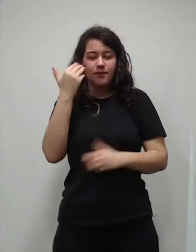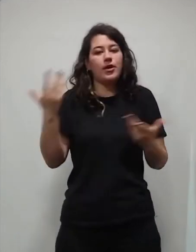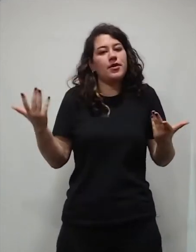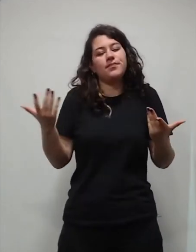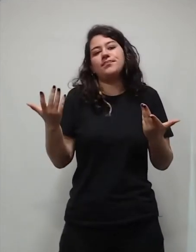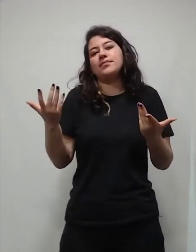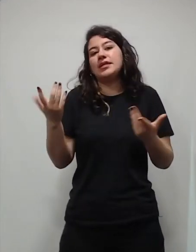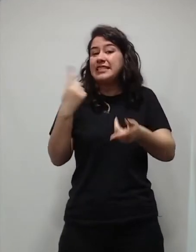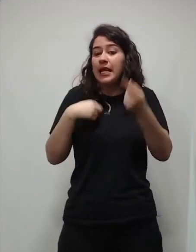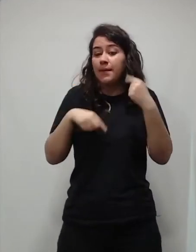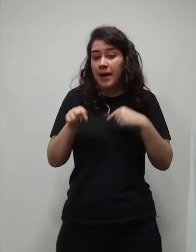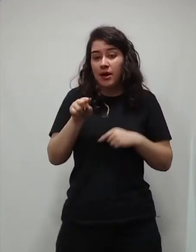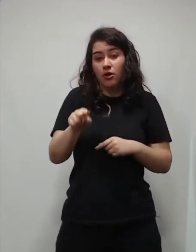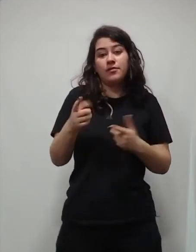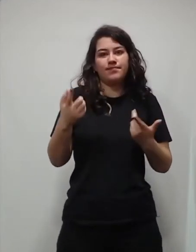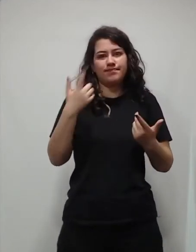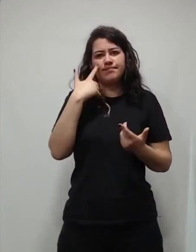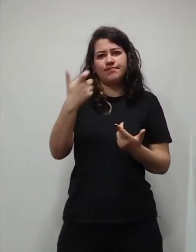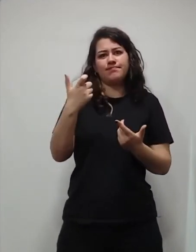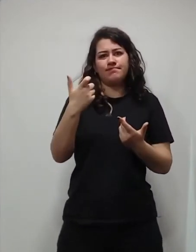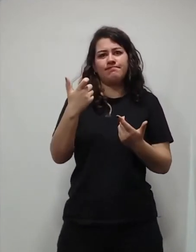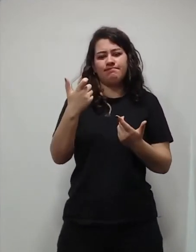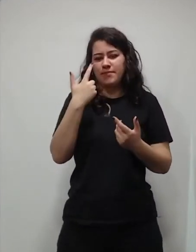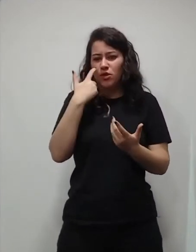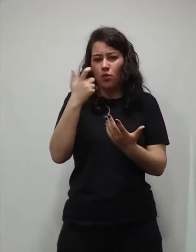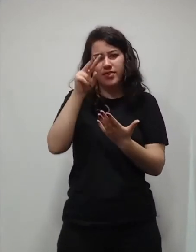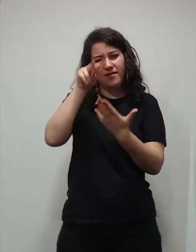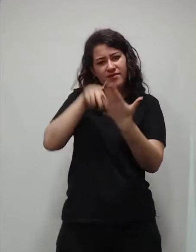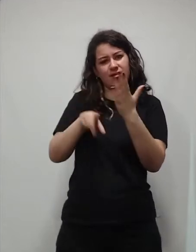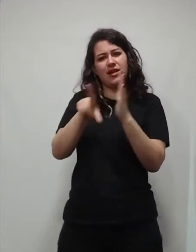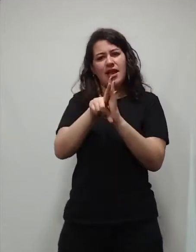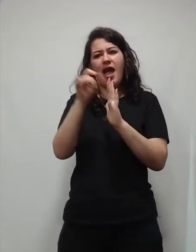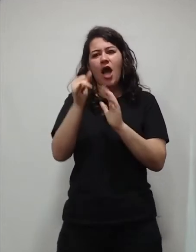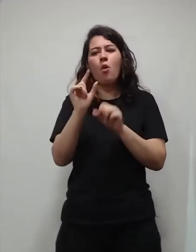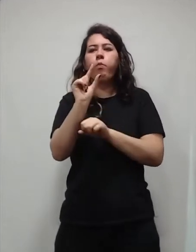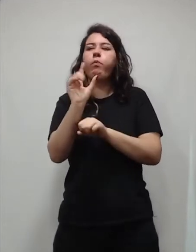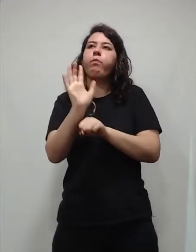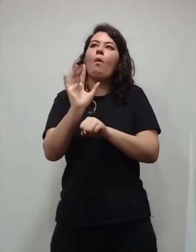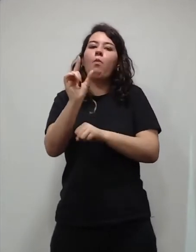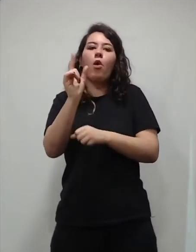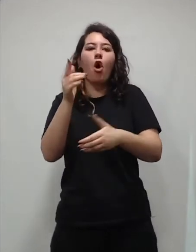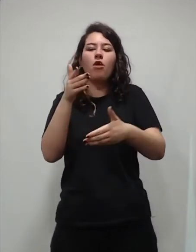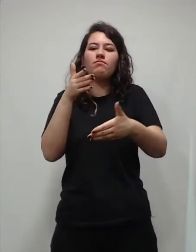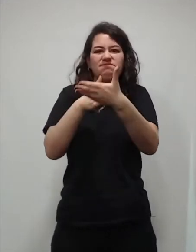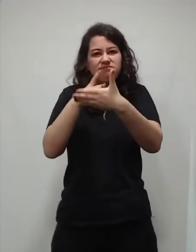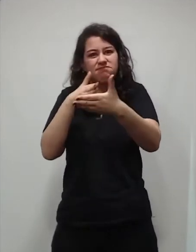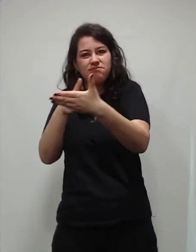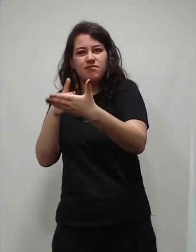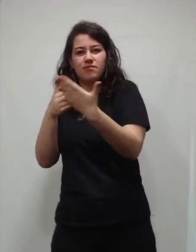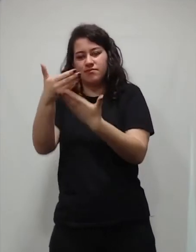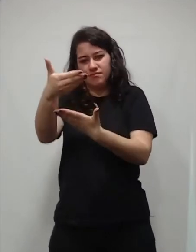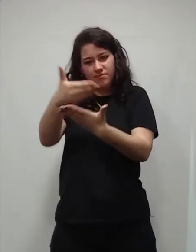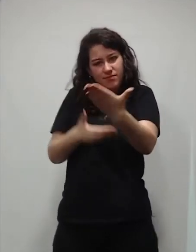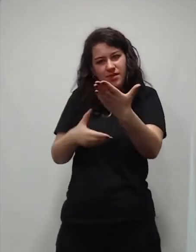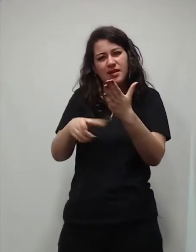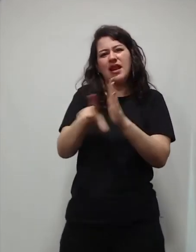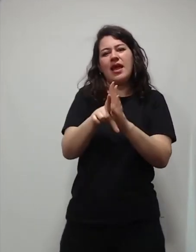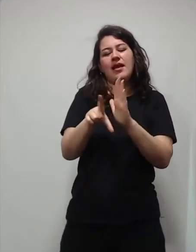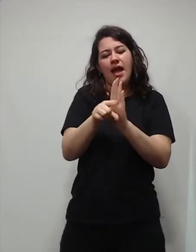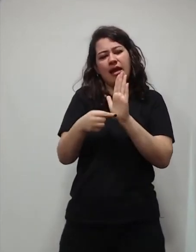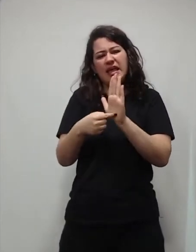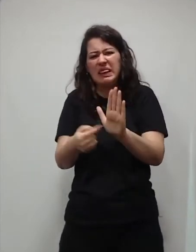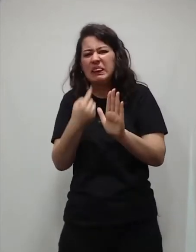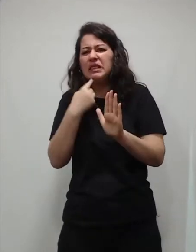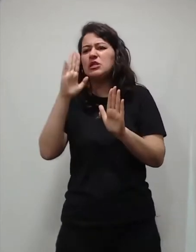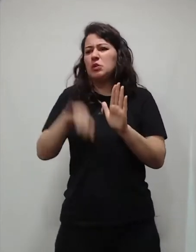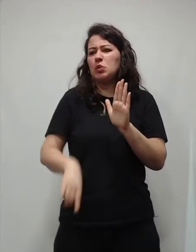Sin embargo, en esa disputa prima una mirada muy restringida. Cuando vamos al cuerpo de la ley, habla directamente que